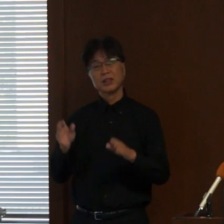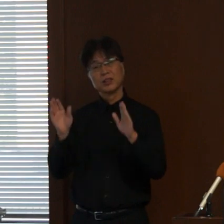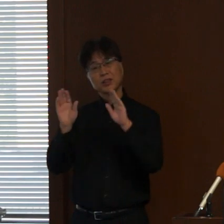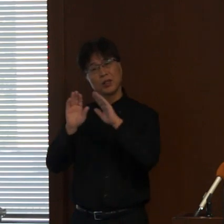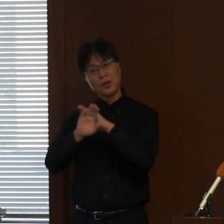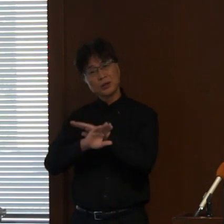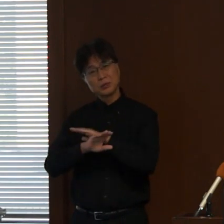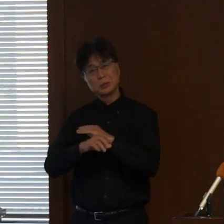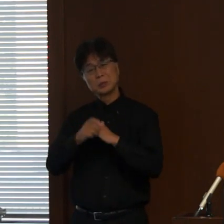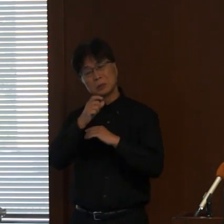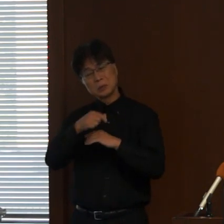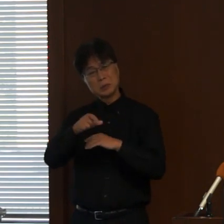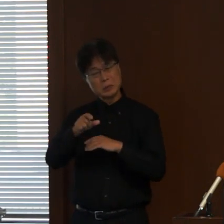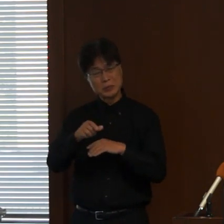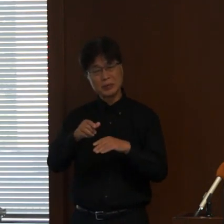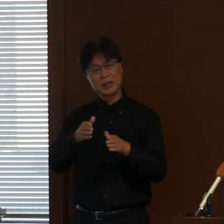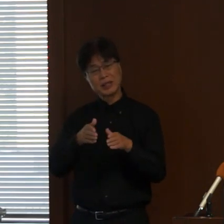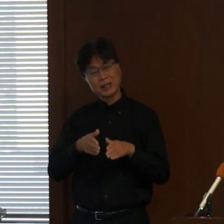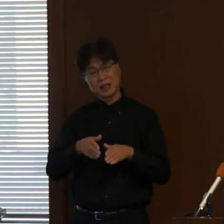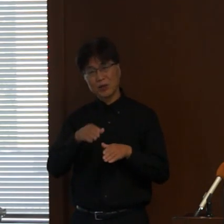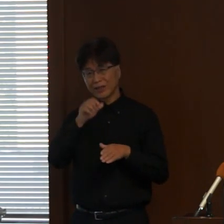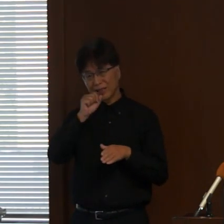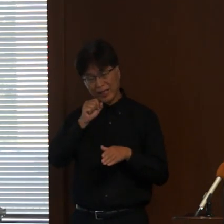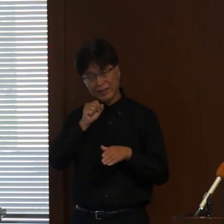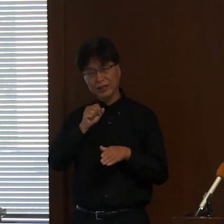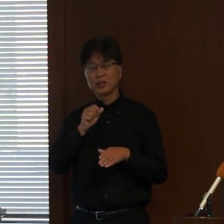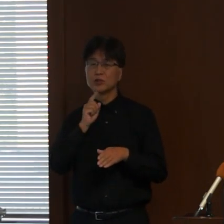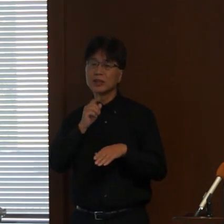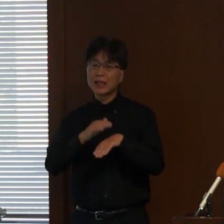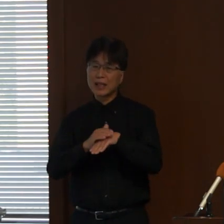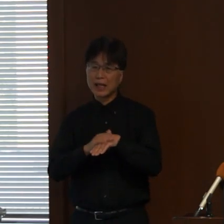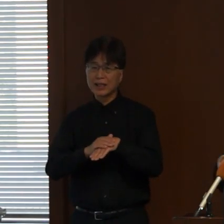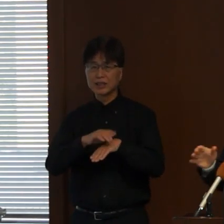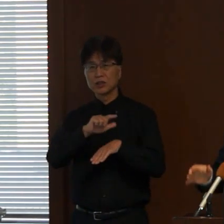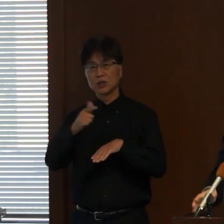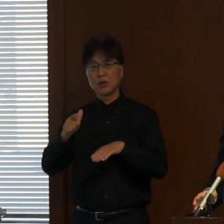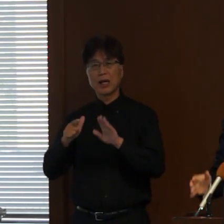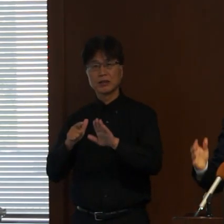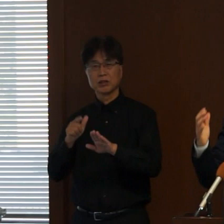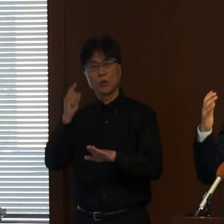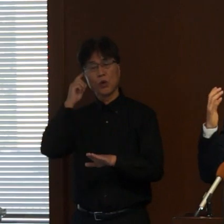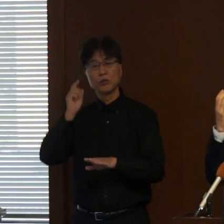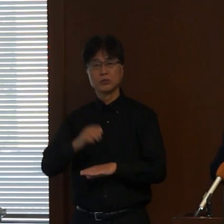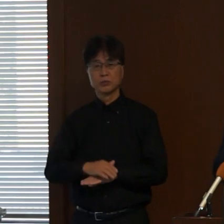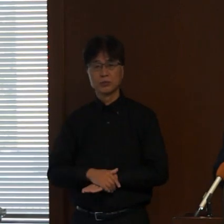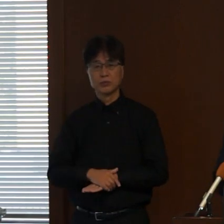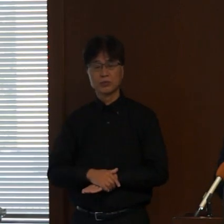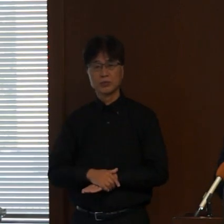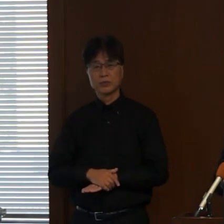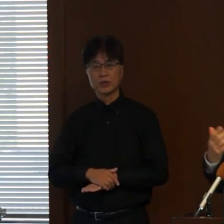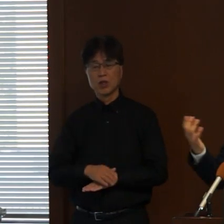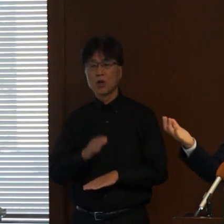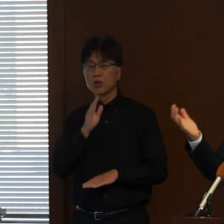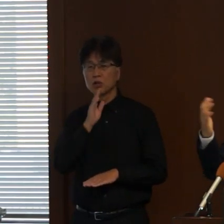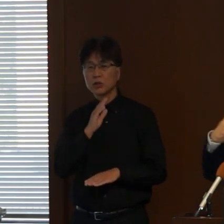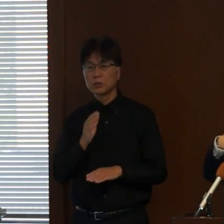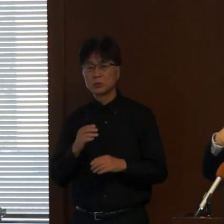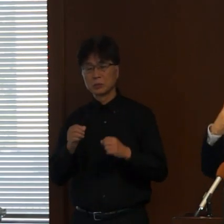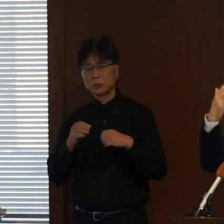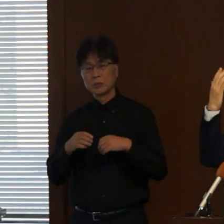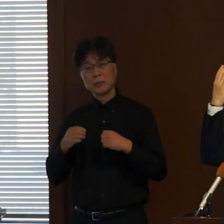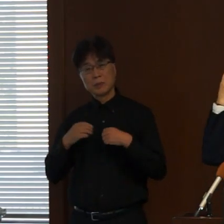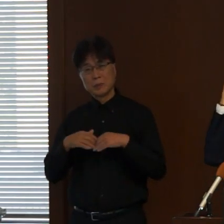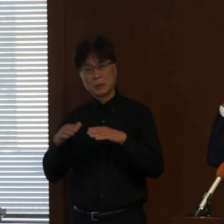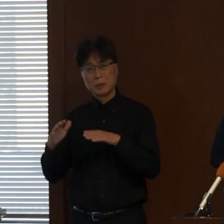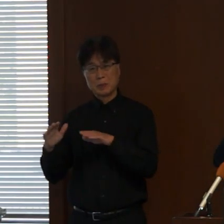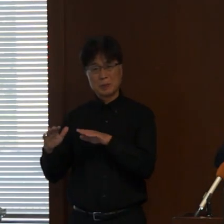かそういったところはやめようねっていう言い方とかいろんな段階があると思うんですよ。で、私はやはり本当にまた第2波という形で来た時